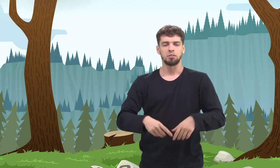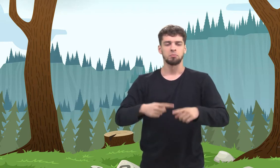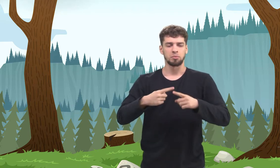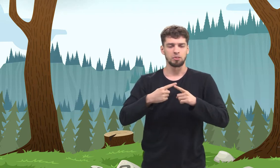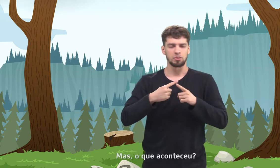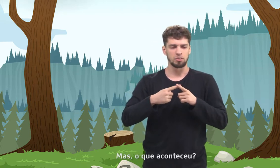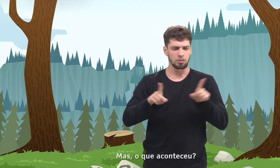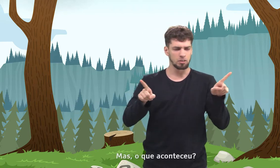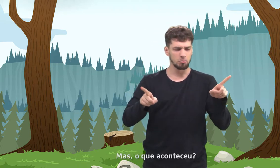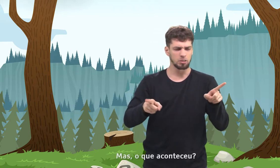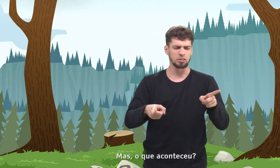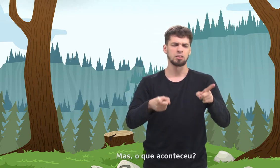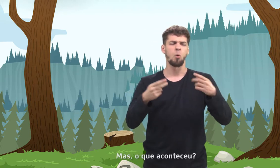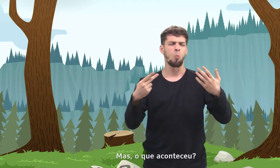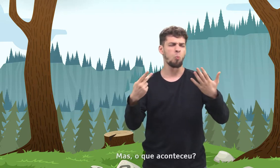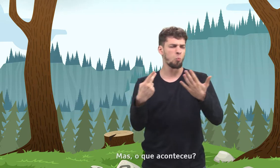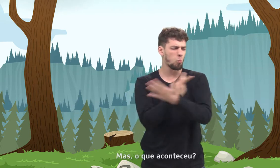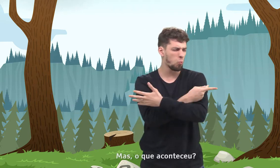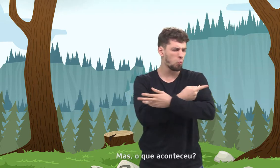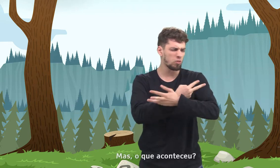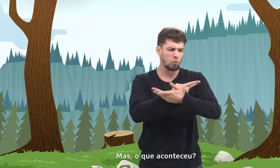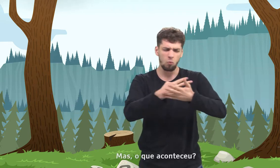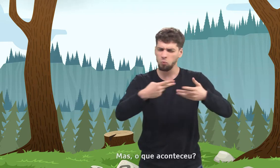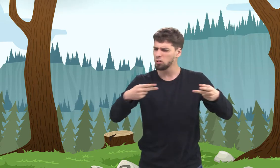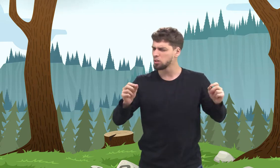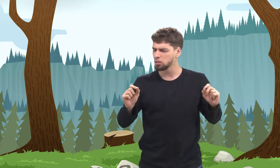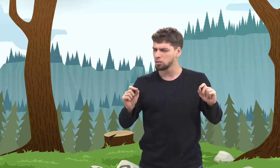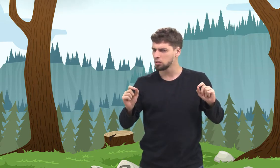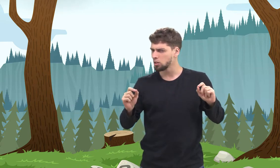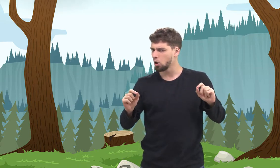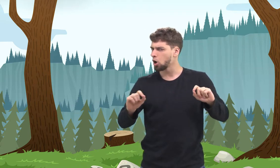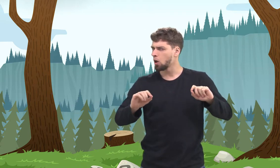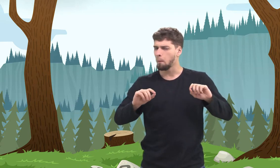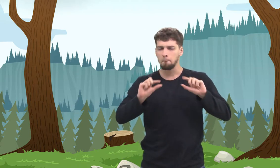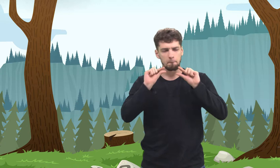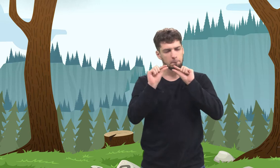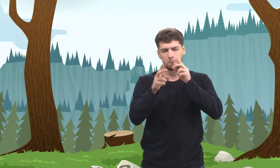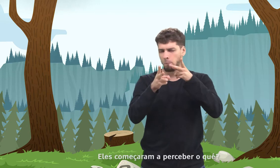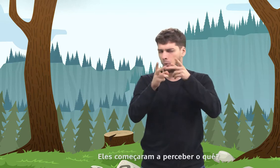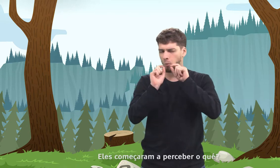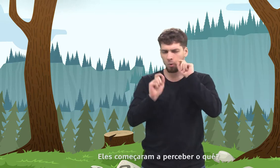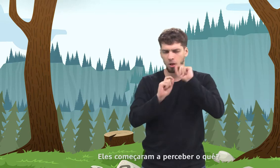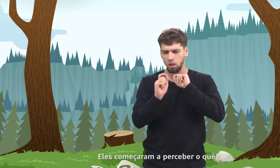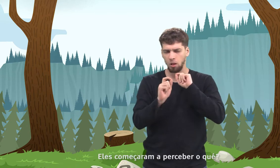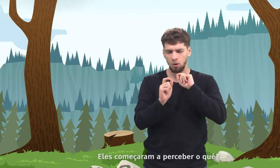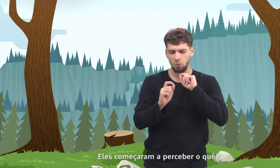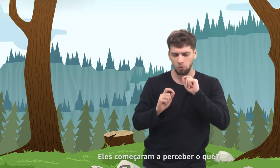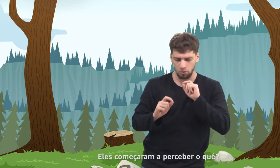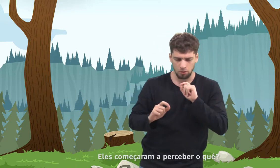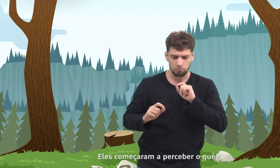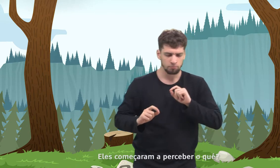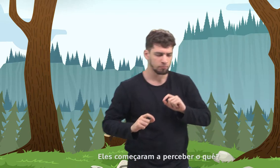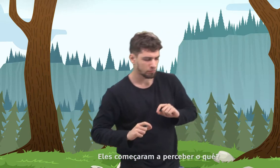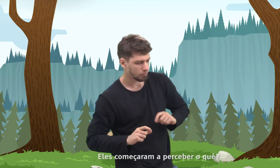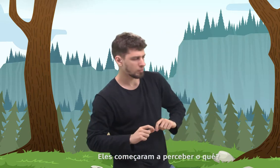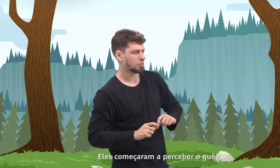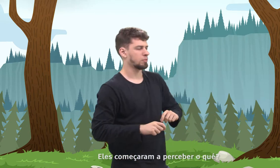mas o que aconteceu eles começaram a perceber o que